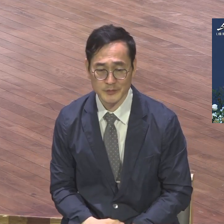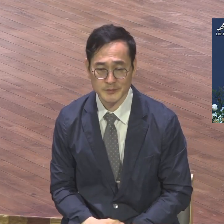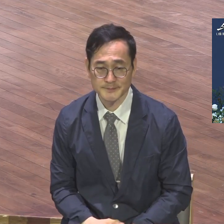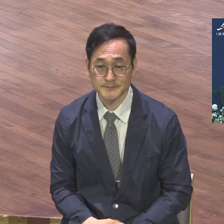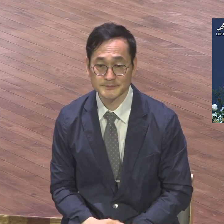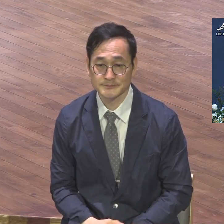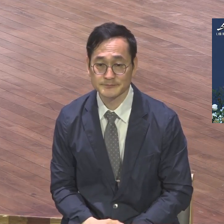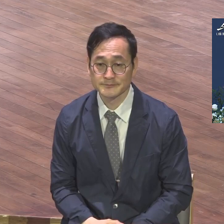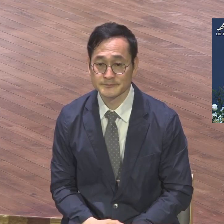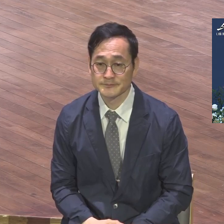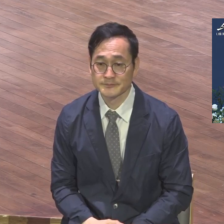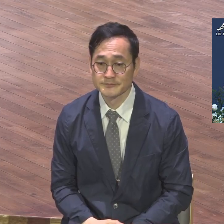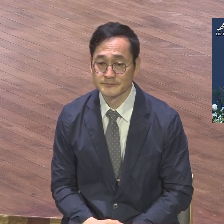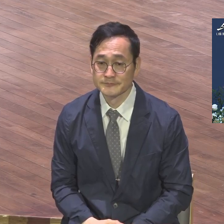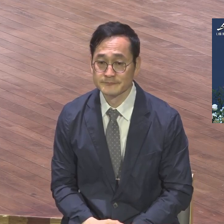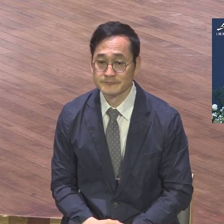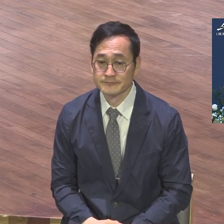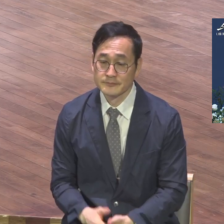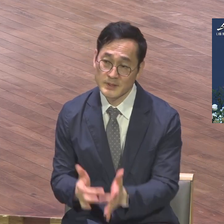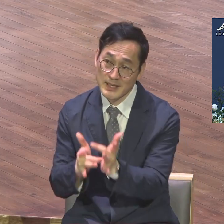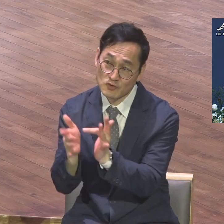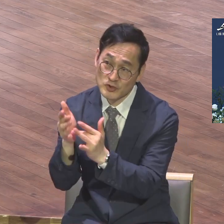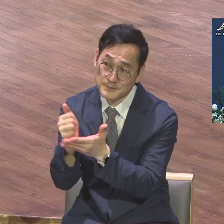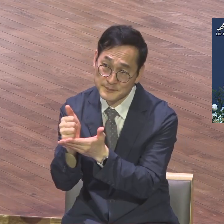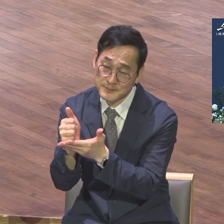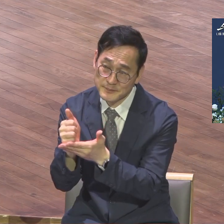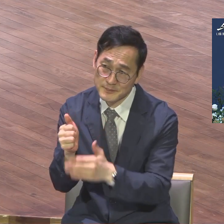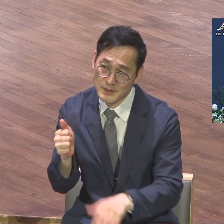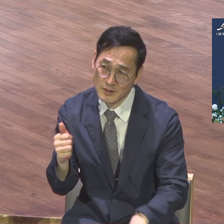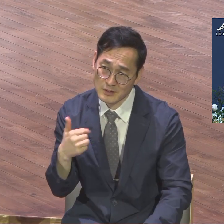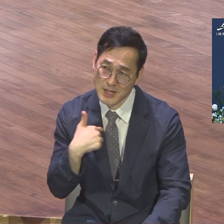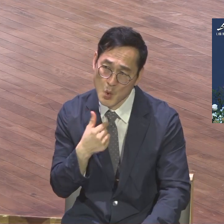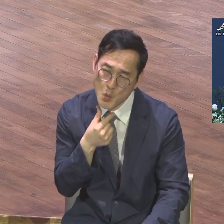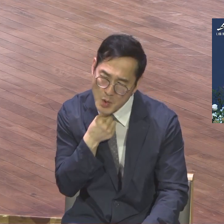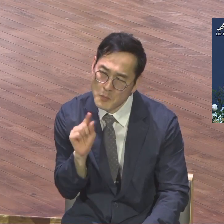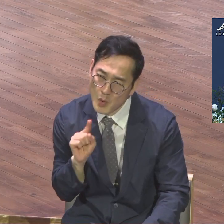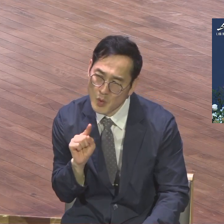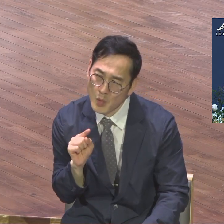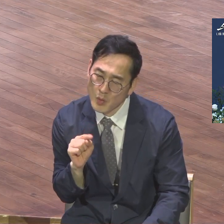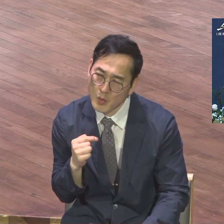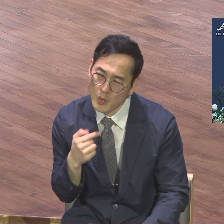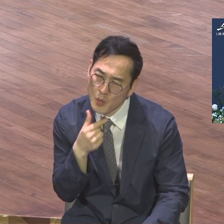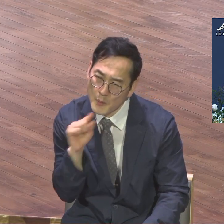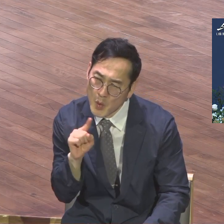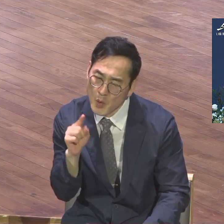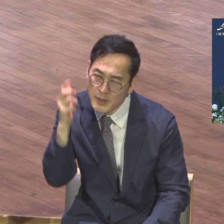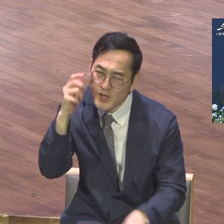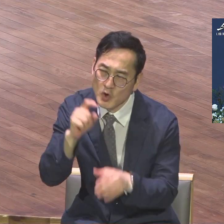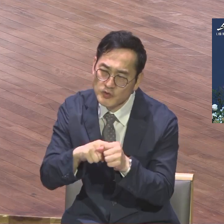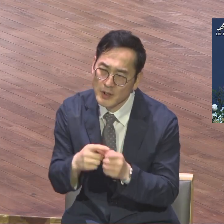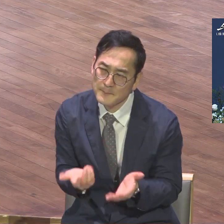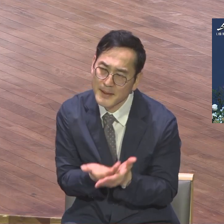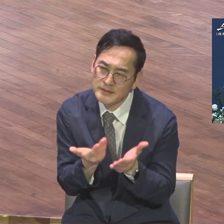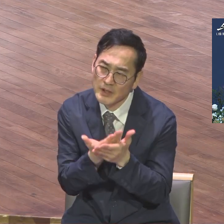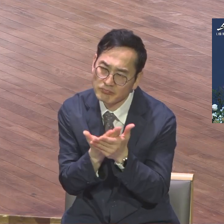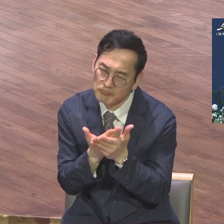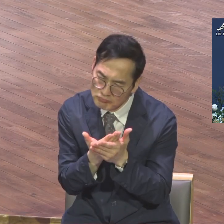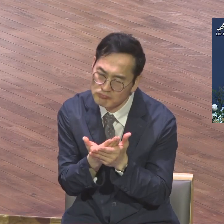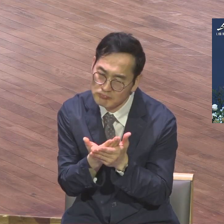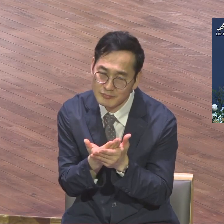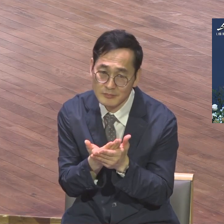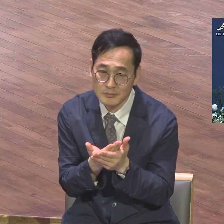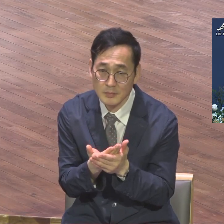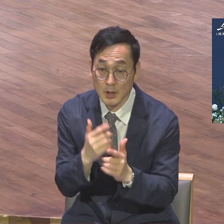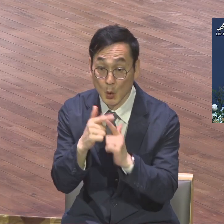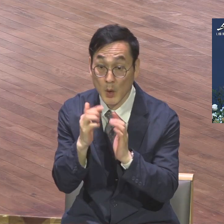강단 통해서 예수님이 내게 뭘 기대하시는가? 영적 성장을 체험되죠. 어떤 분은요, 우리가 나온